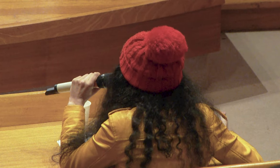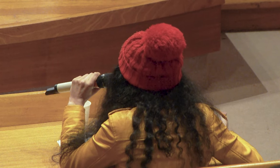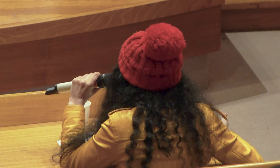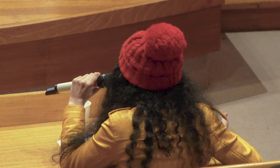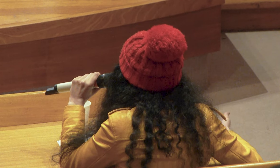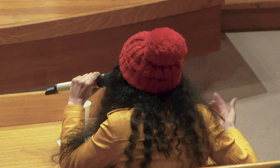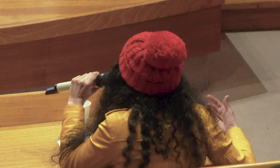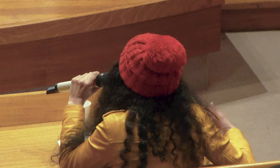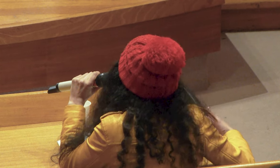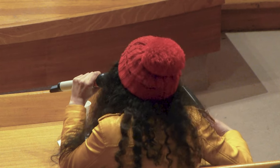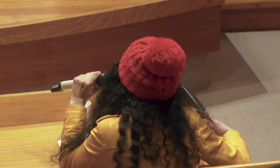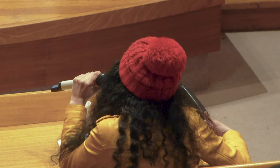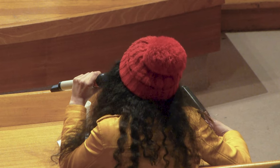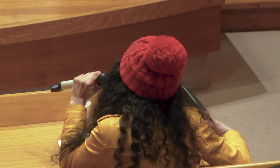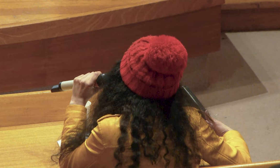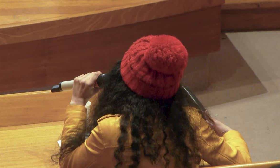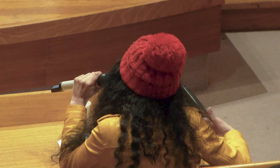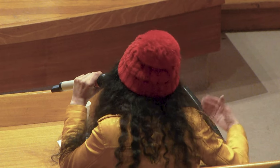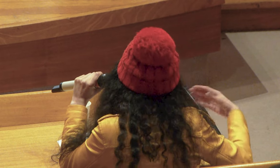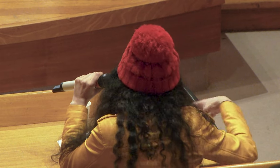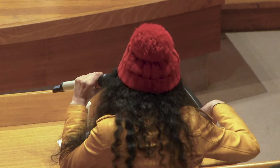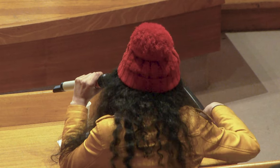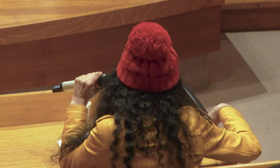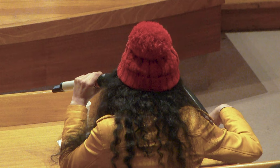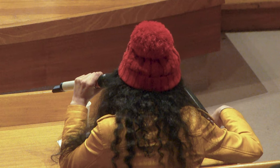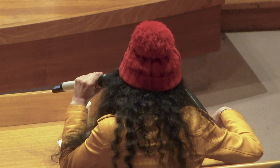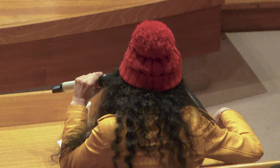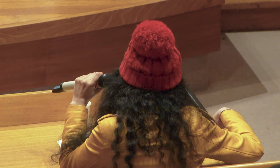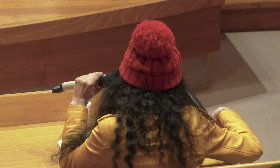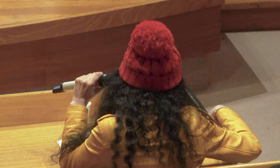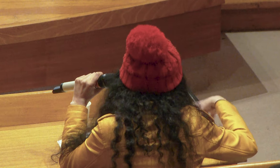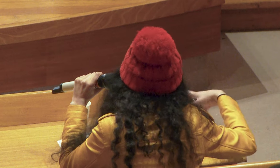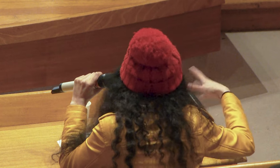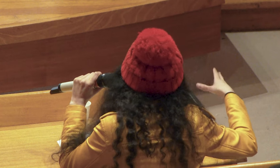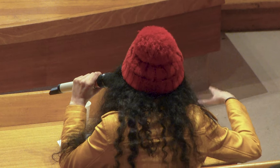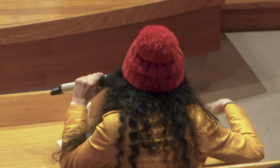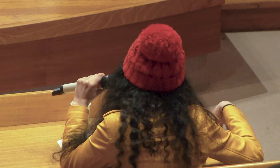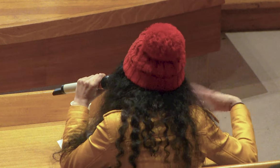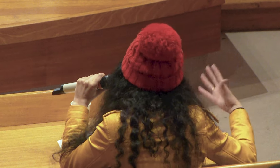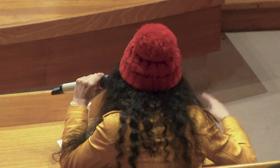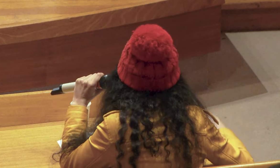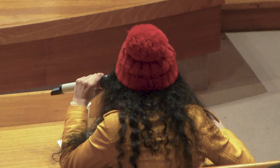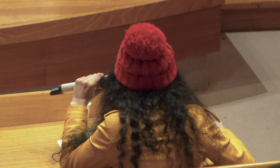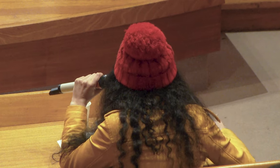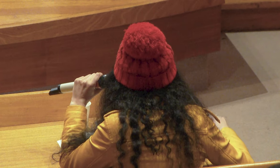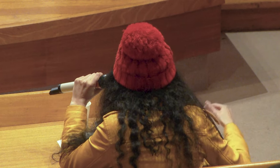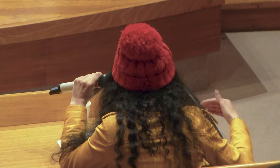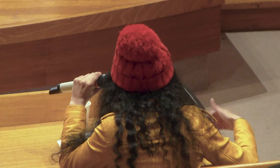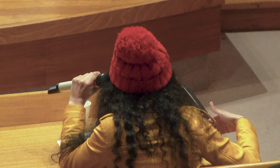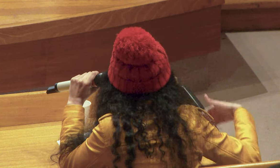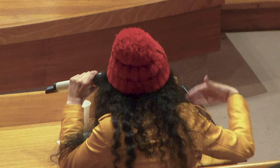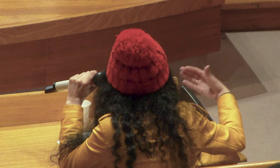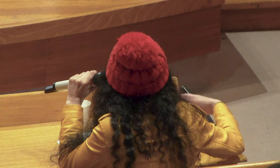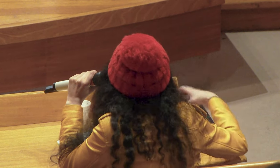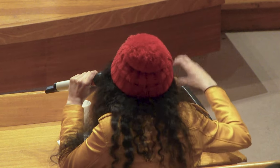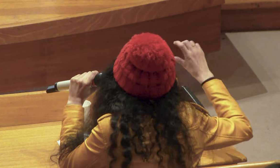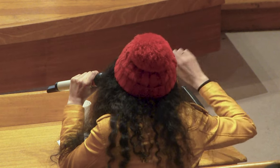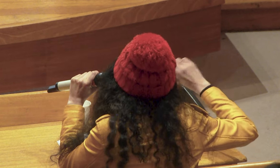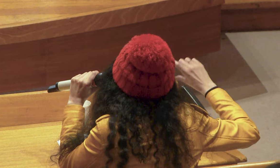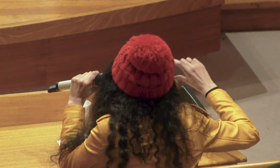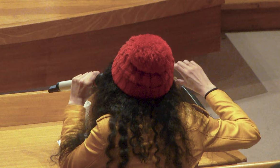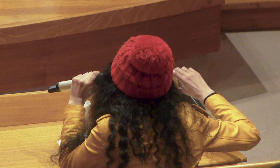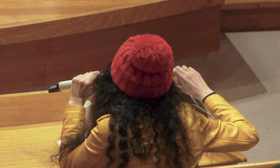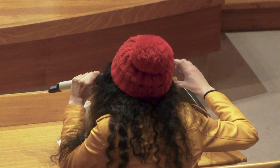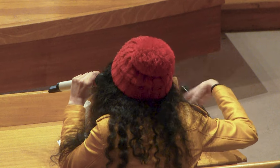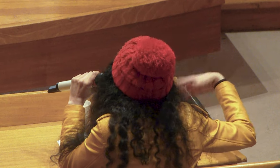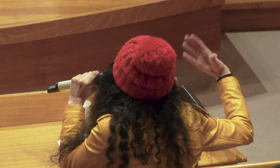l'est déjà. Et puis pour d'autres, que j'avais, je ne suis pas la seule, hein, beaucoup de personnes le font aussi, ça veut dire de faire